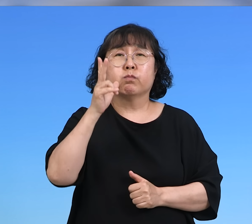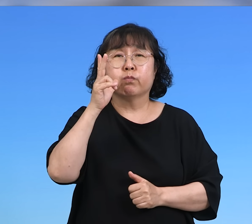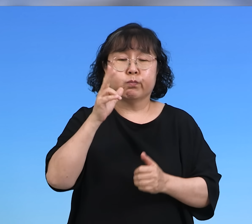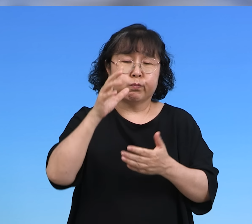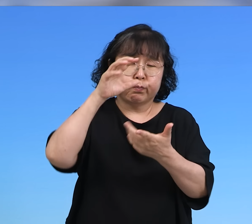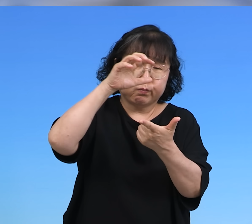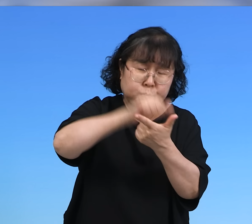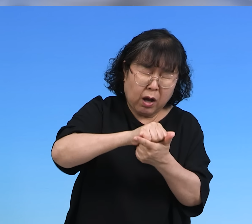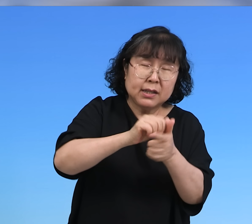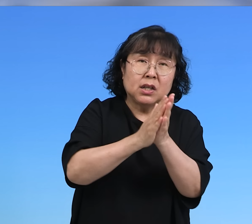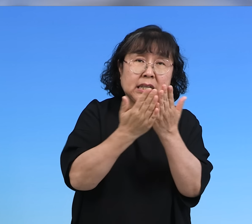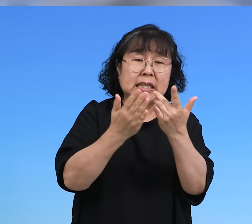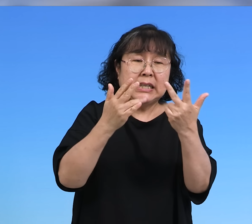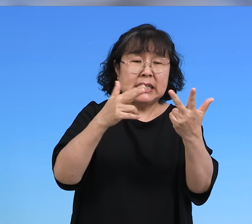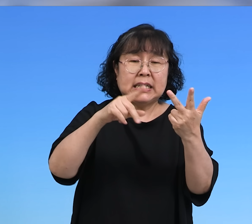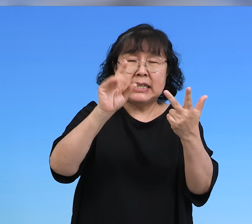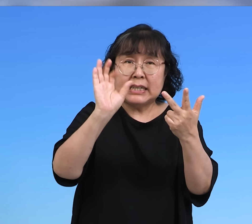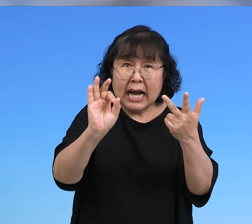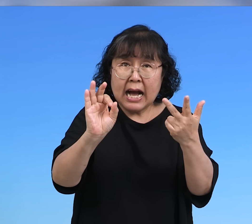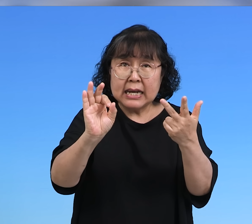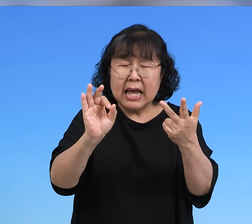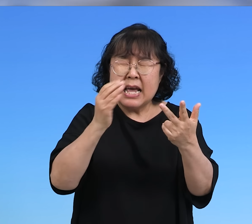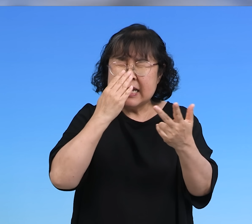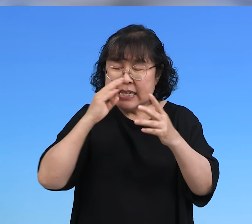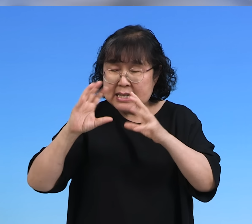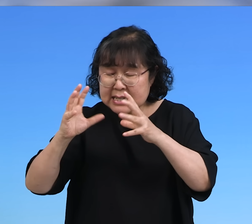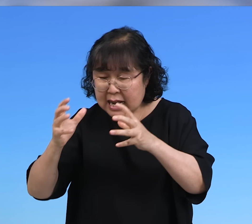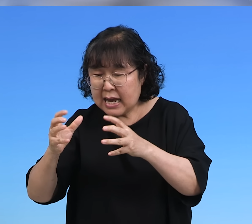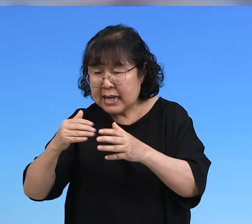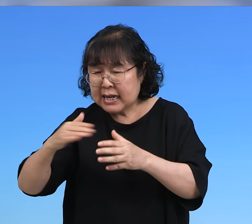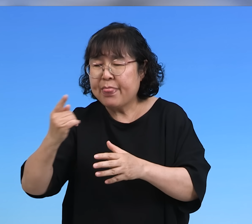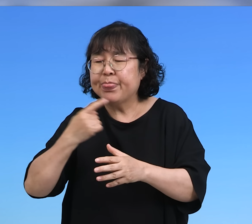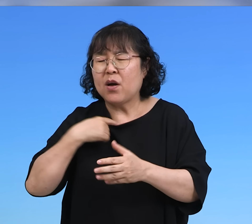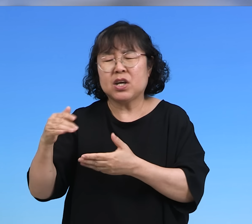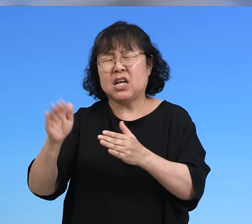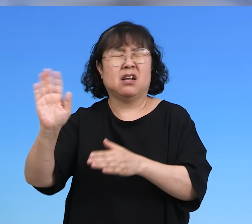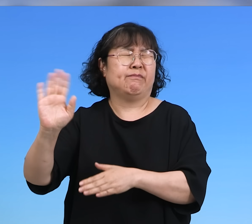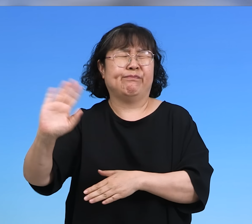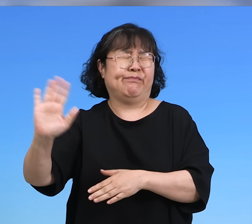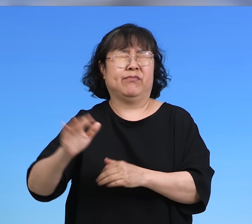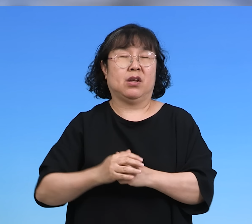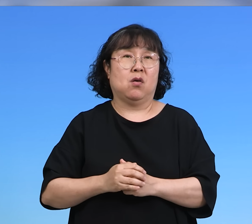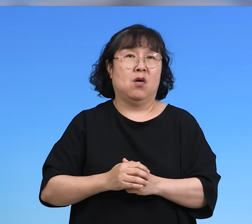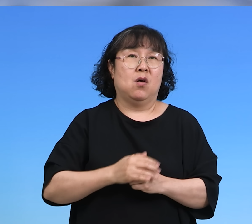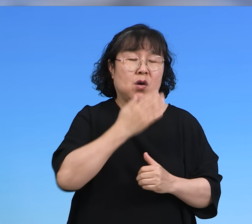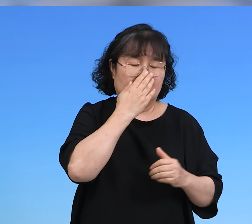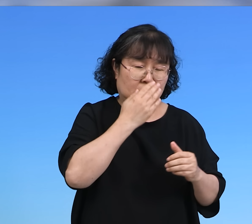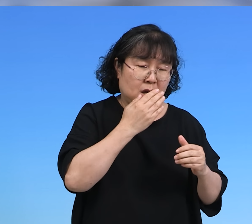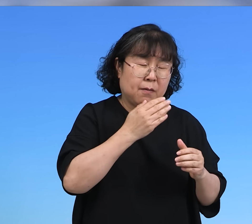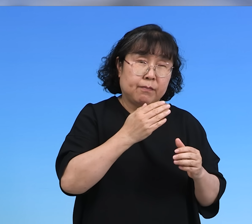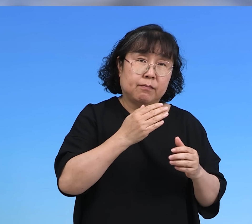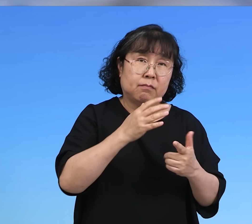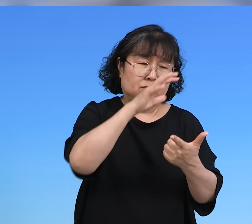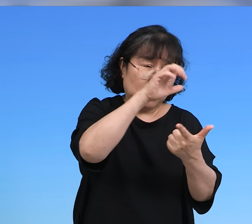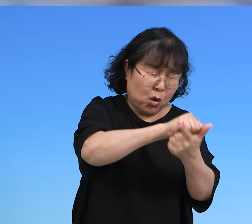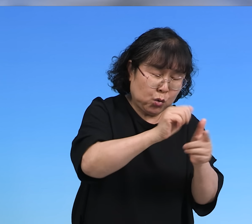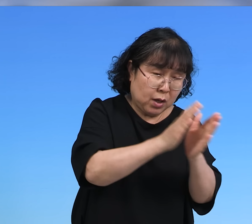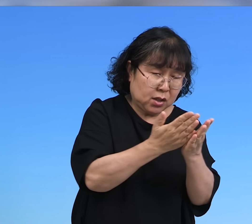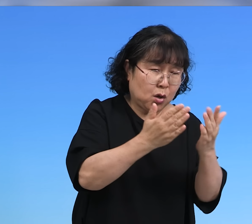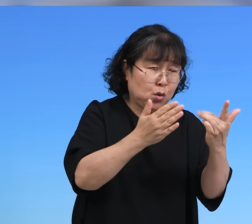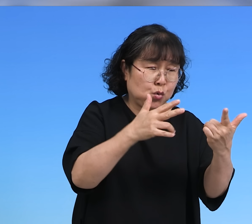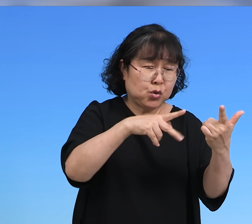여호수아서 7장에 여호수아와 이스라엘 백성이 갔던 그 길이 아니라 여호수아 6장에서 자기 연약함을 인식하고 한